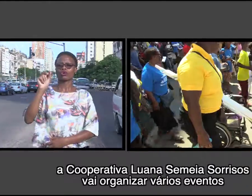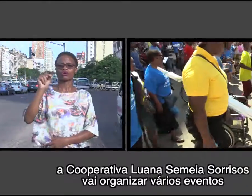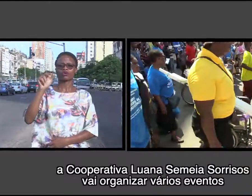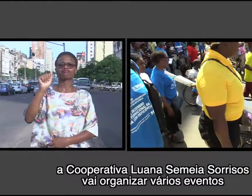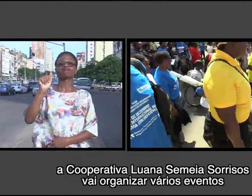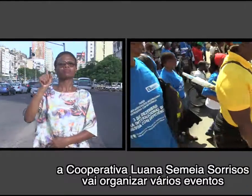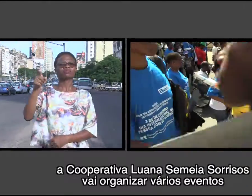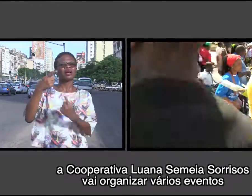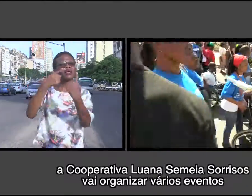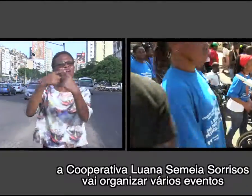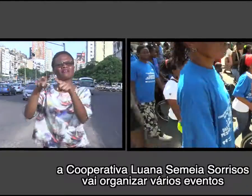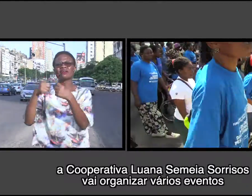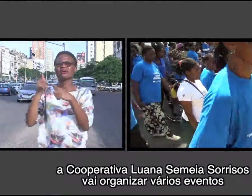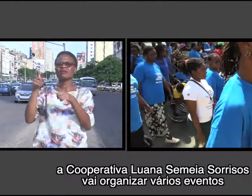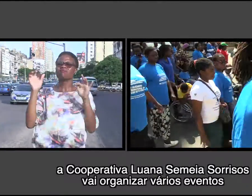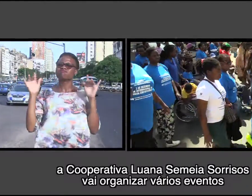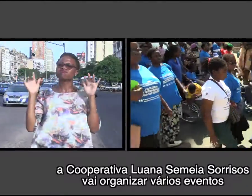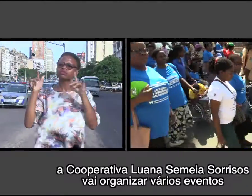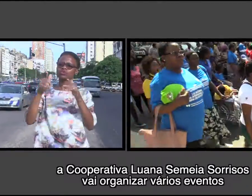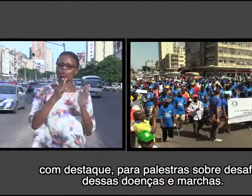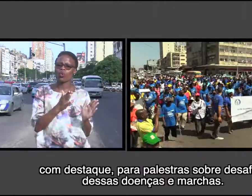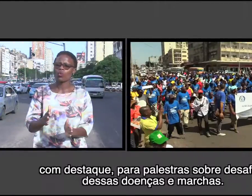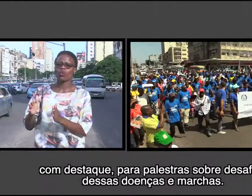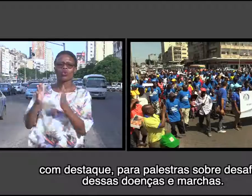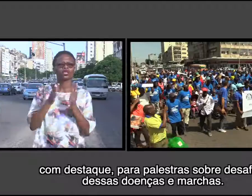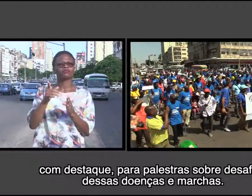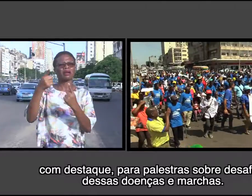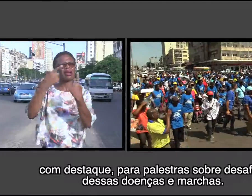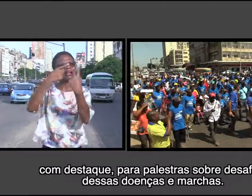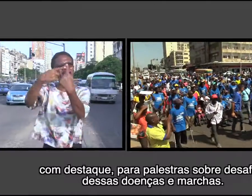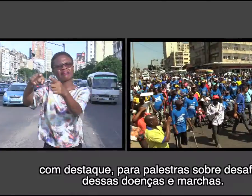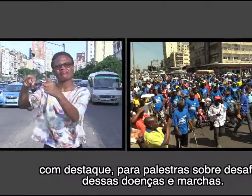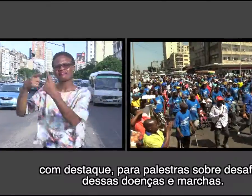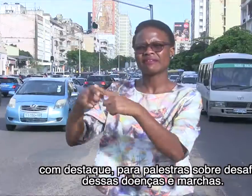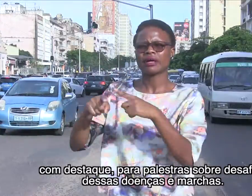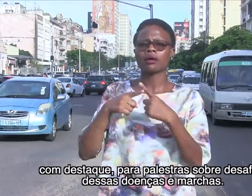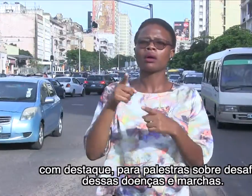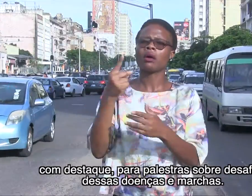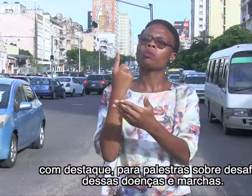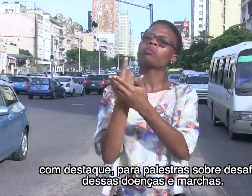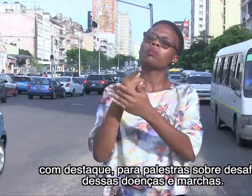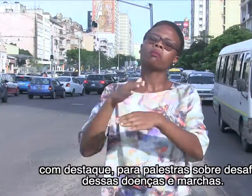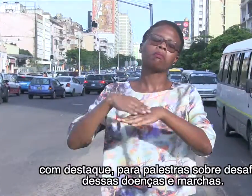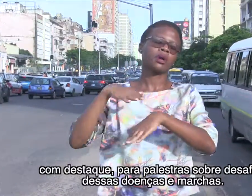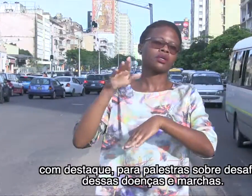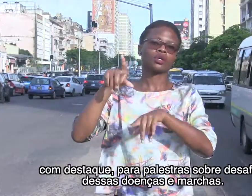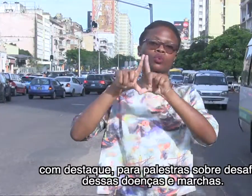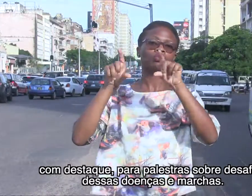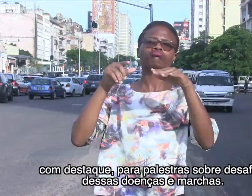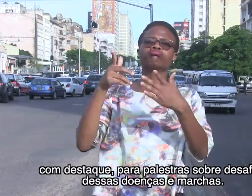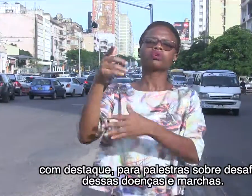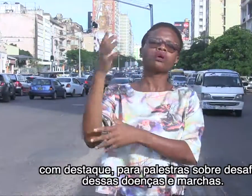Sorrisos vai organizar vários eventos com destaque para palestras sobre os desafios dessas doenças e marchas.